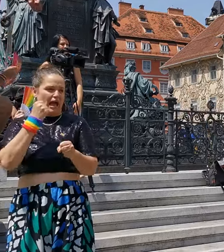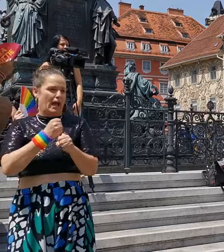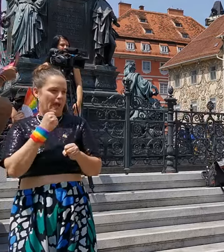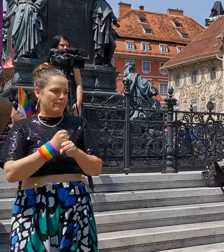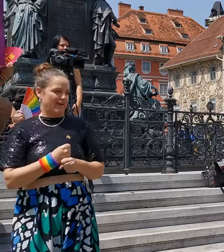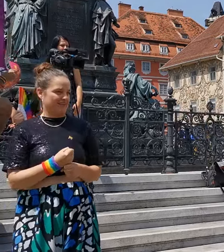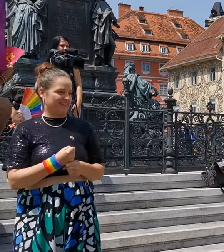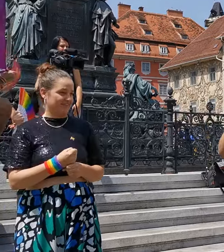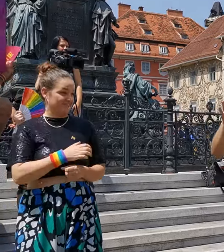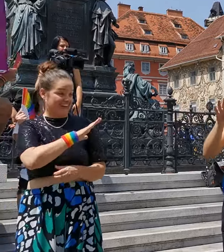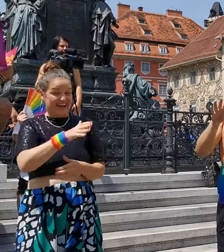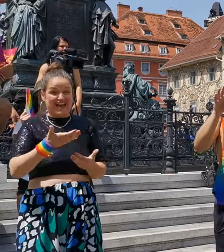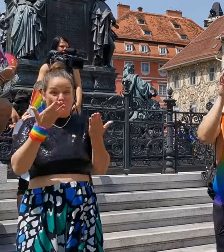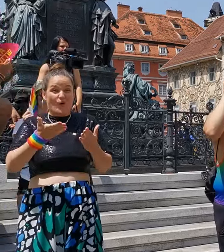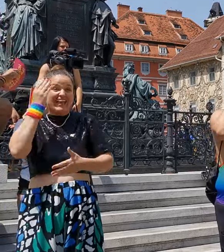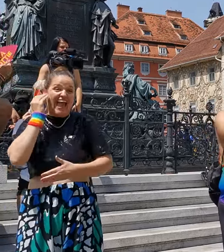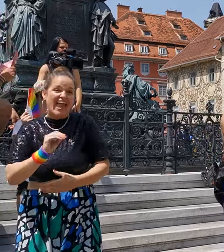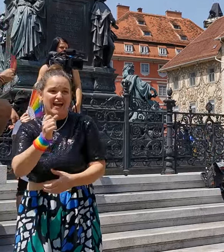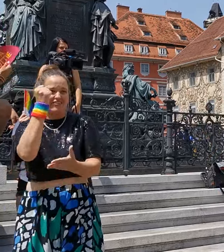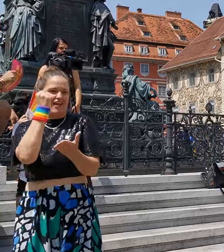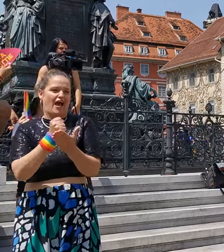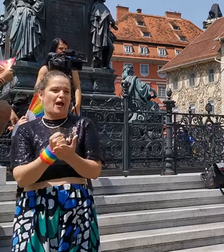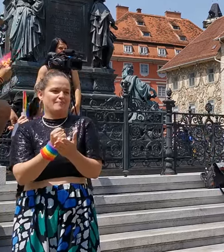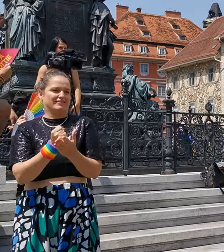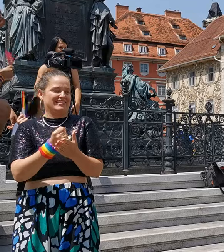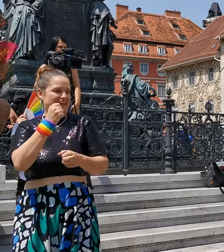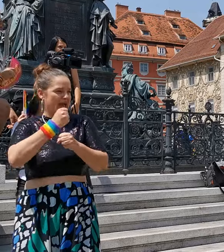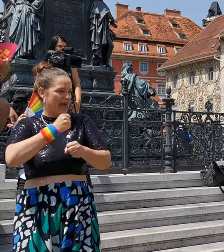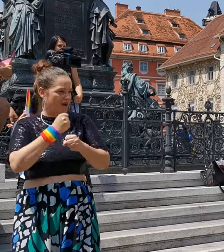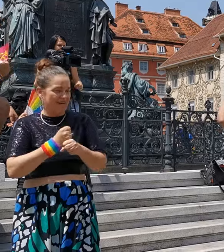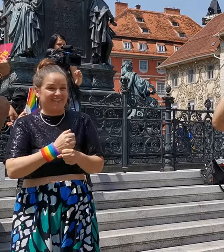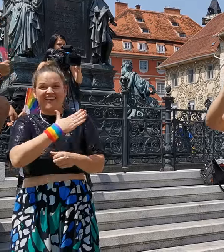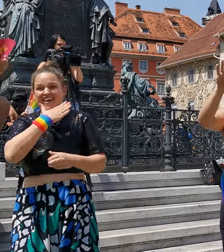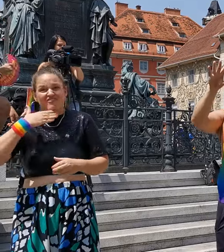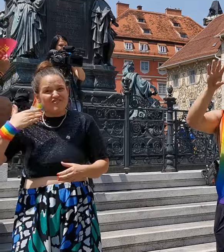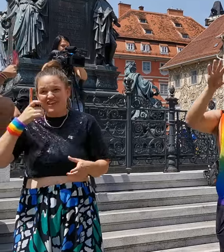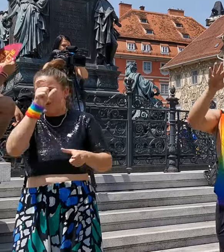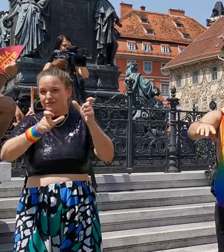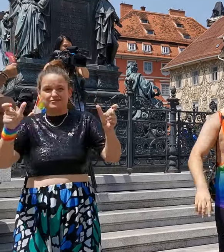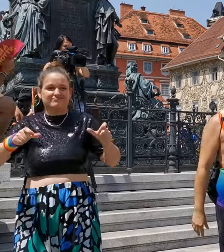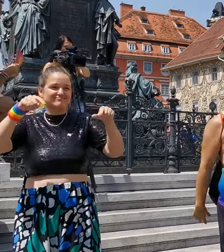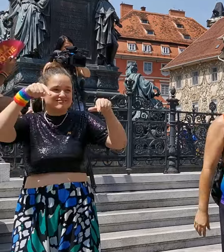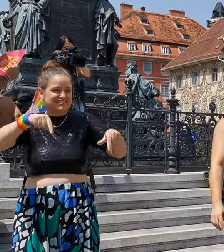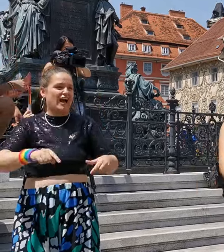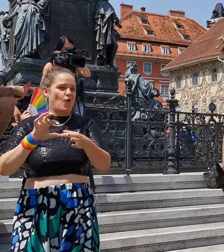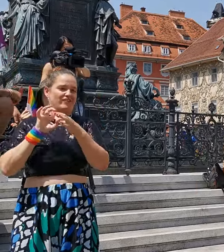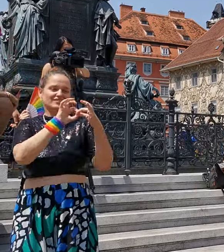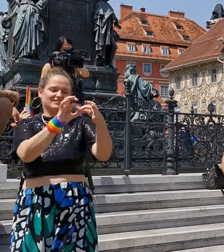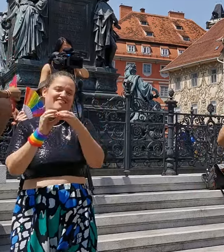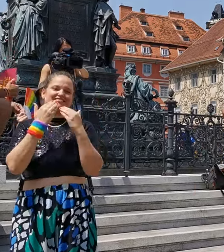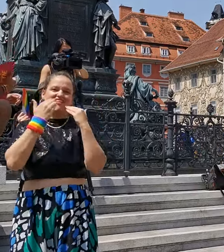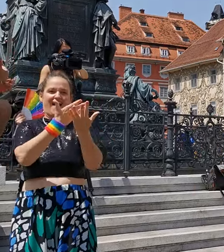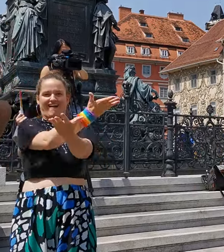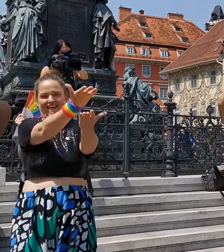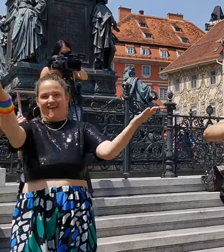allen, die heute hier ehrenamtlich arbeiten. Einen großen Applaus für die vielen Menschen, die das hier möglich machen.